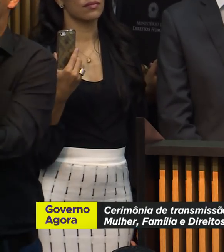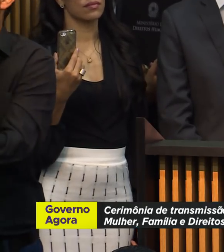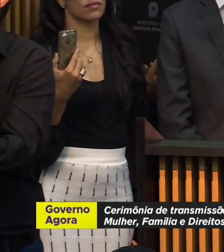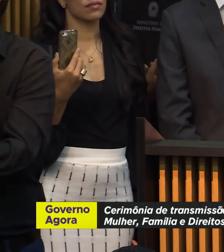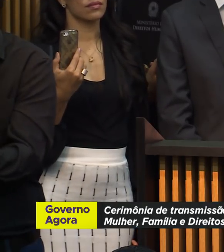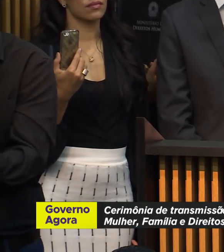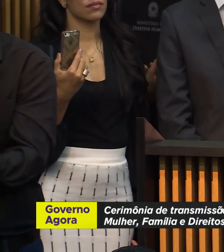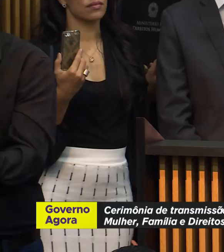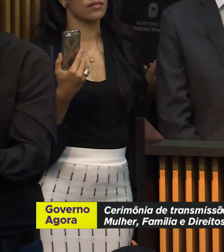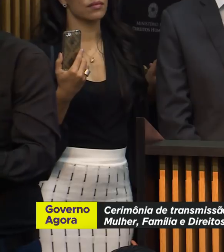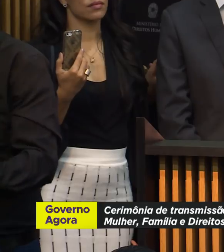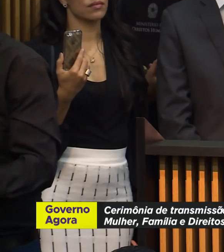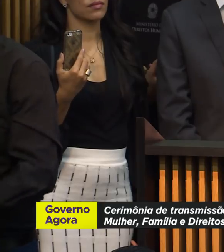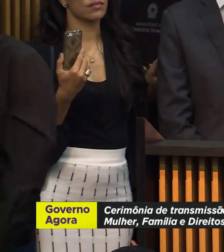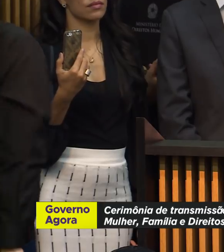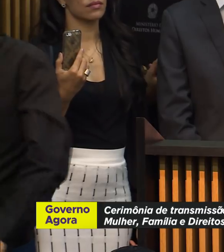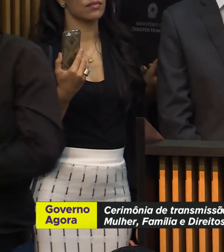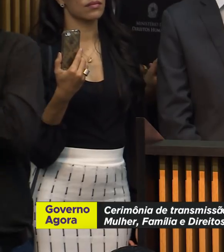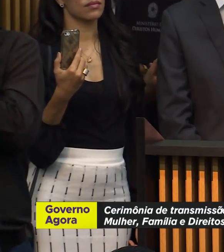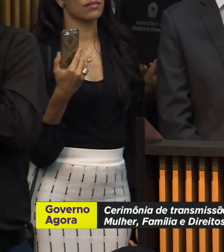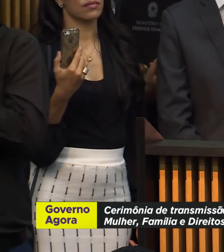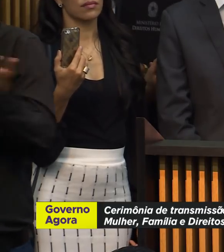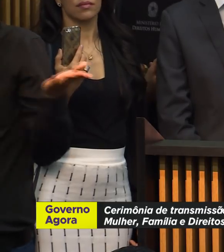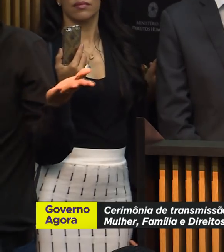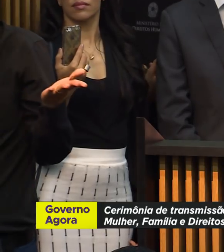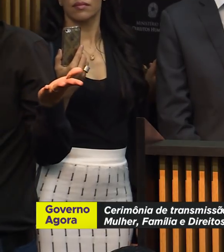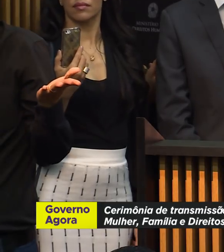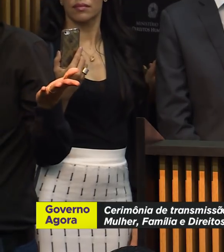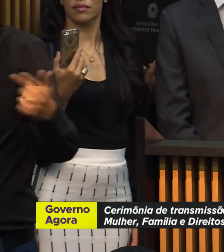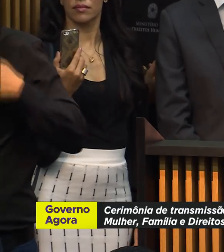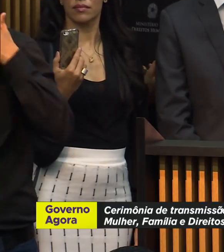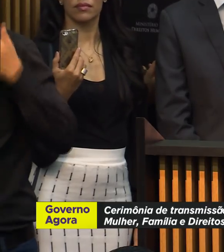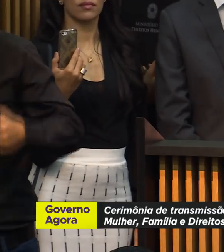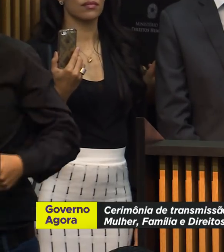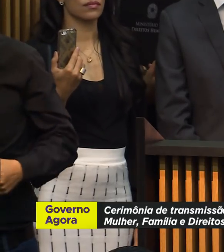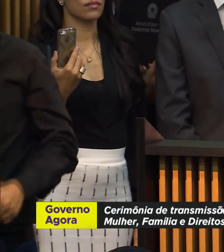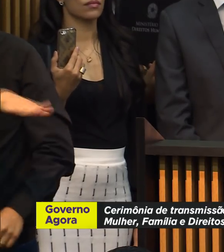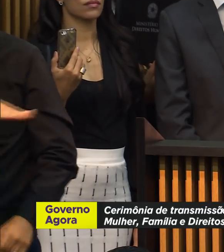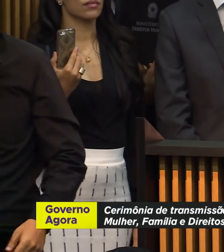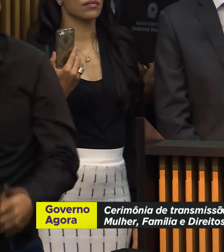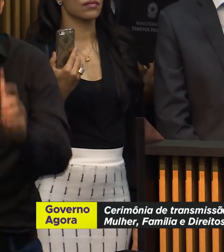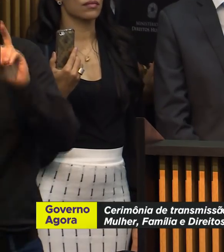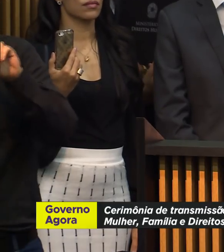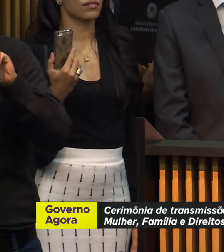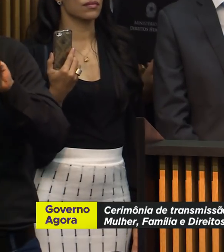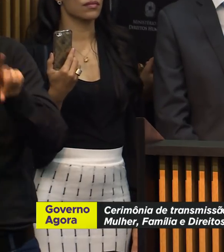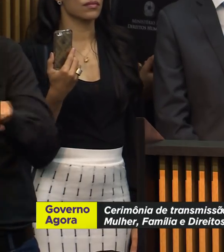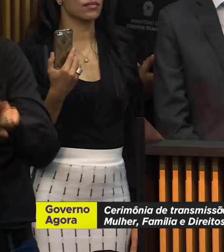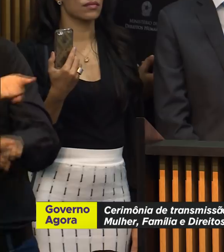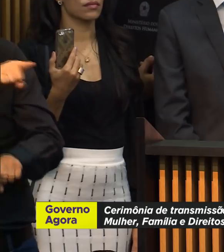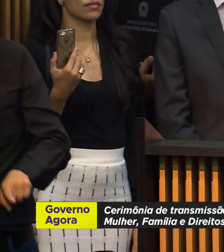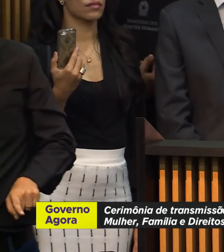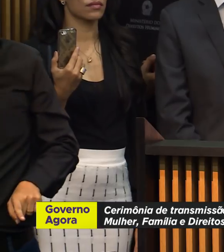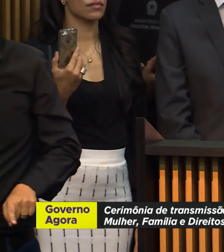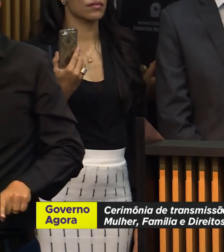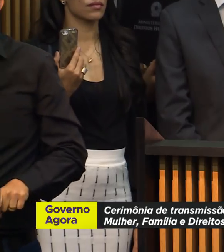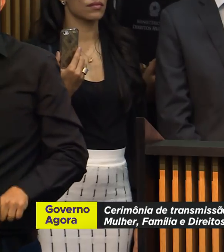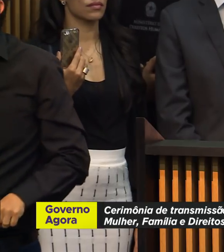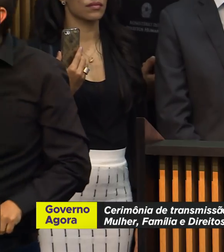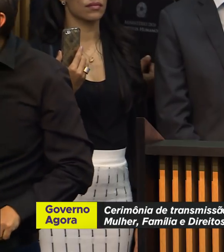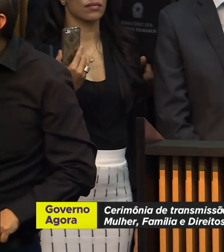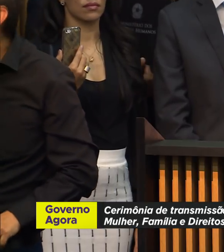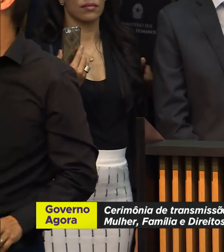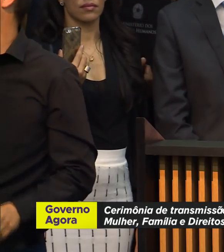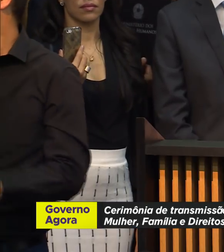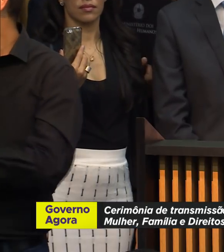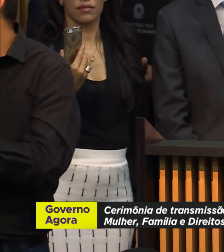não faz o mínimo esforço para alcançar. Choro pelas minhas crianças indígenas, pelas mães